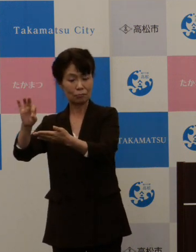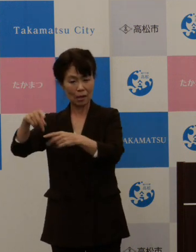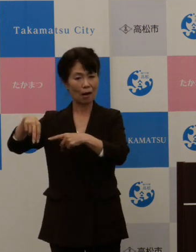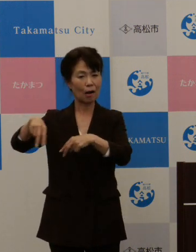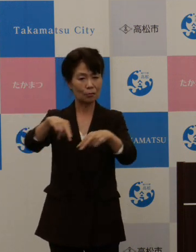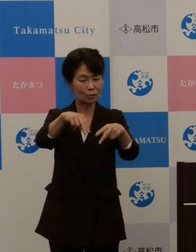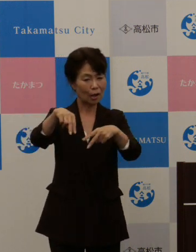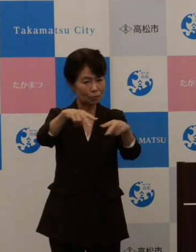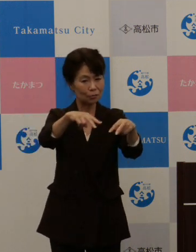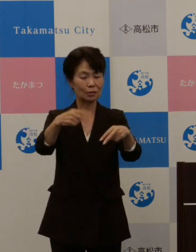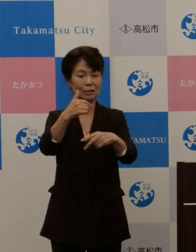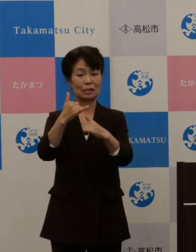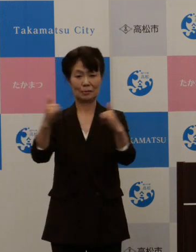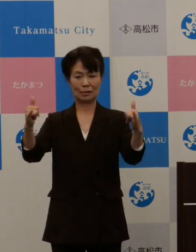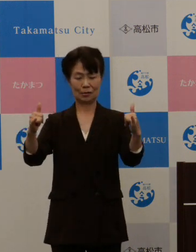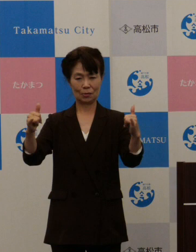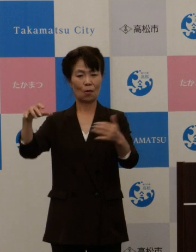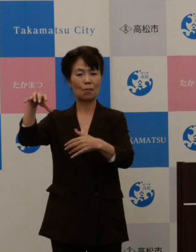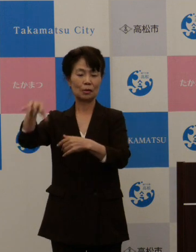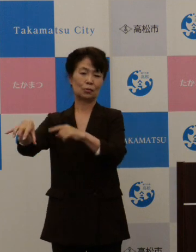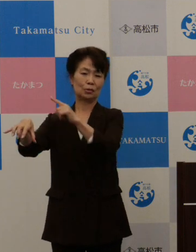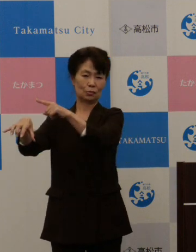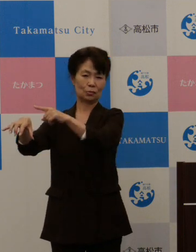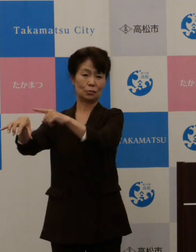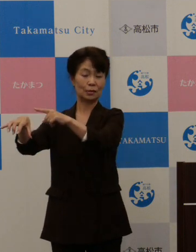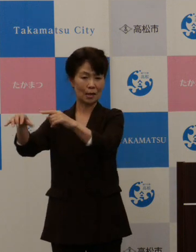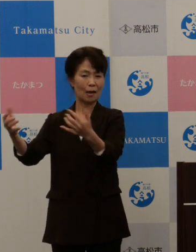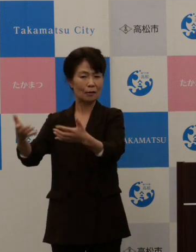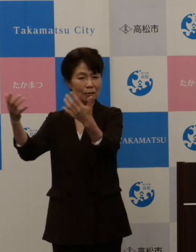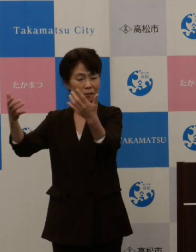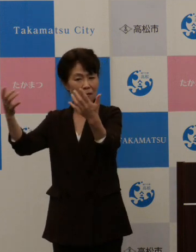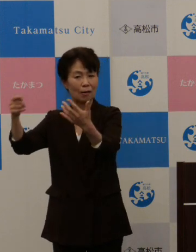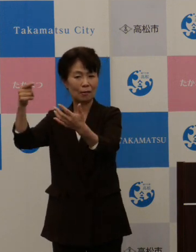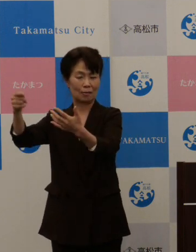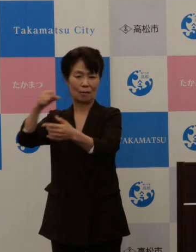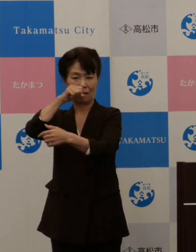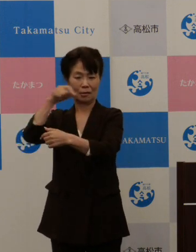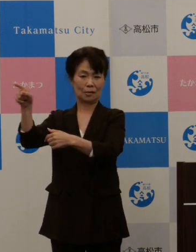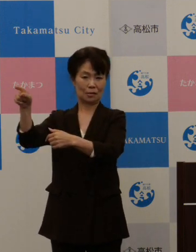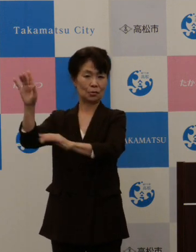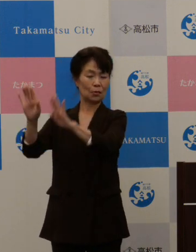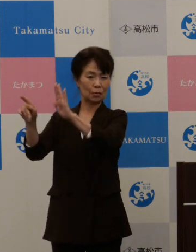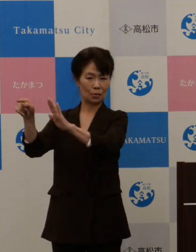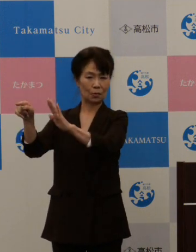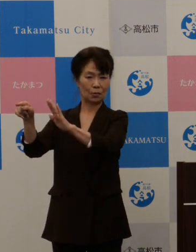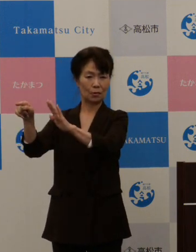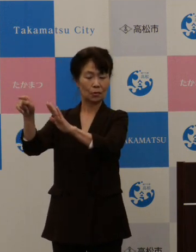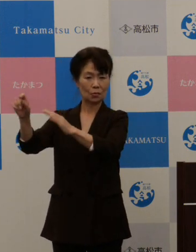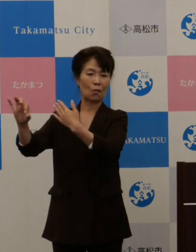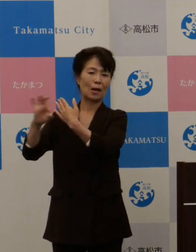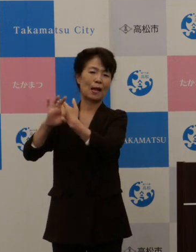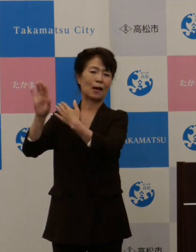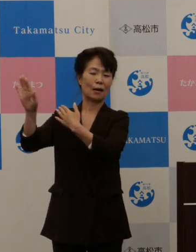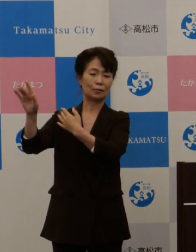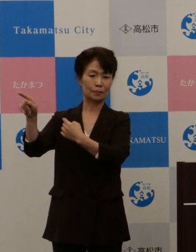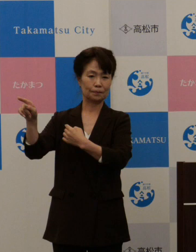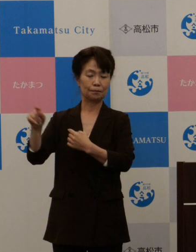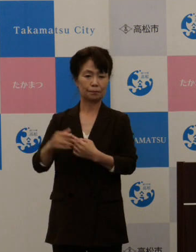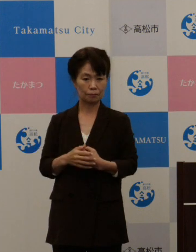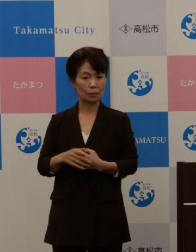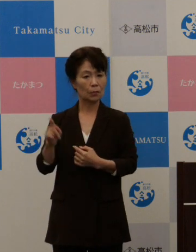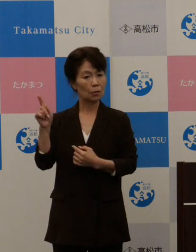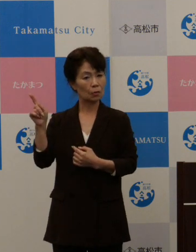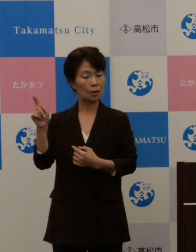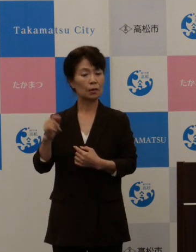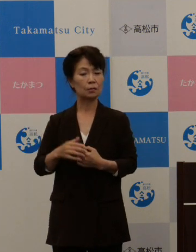民だけの空間にするといったことでにぎわいが大きく創出されておるというふうな例もございますので、まあ、その